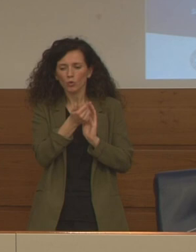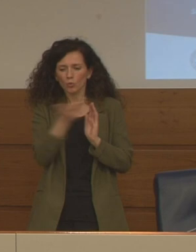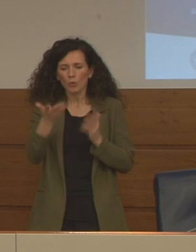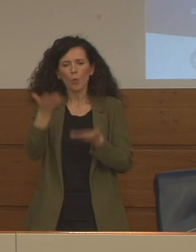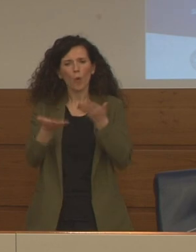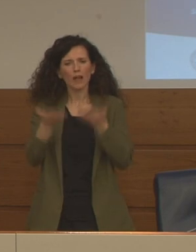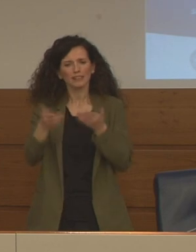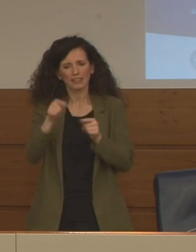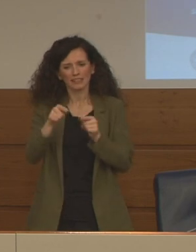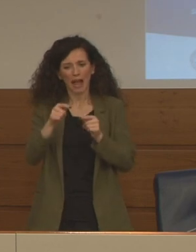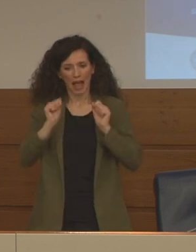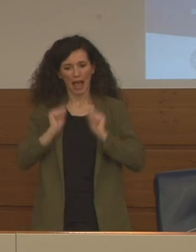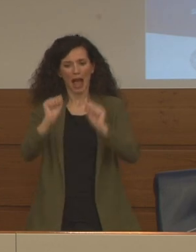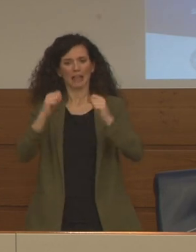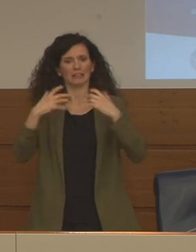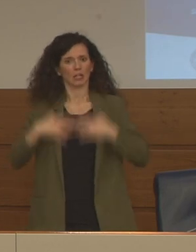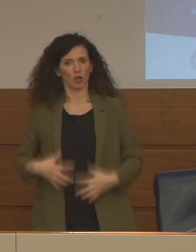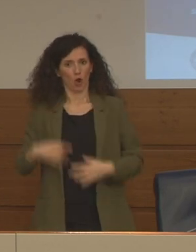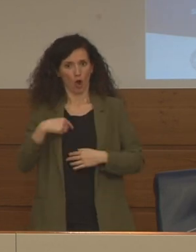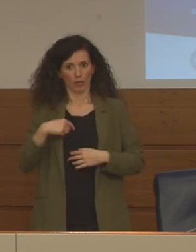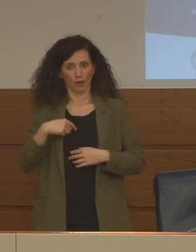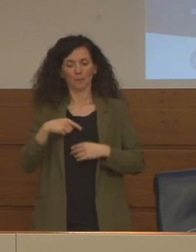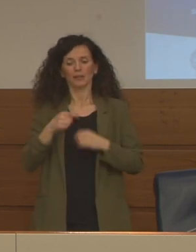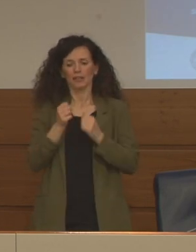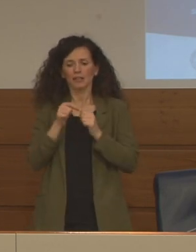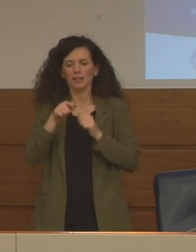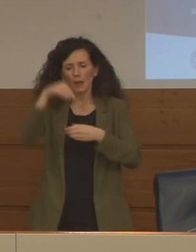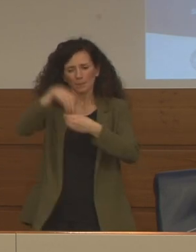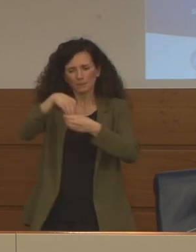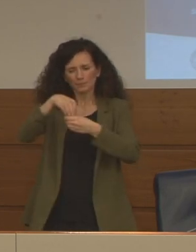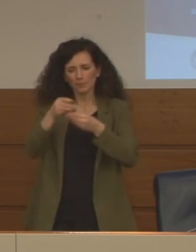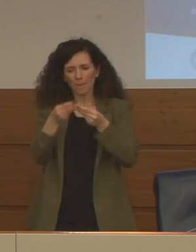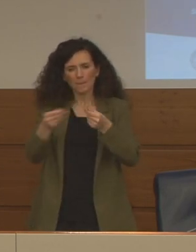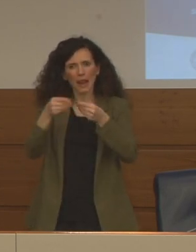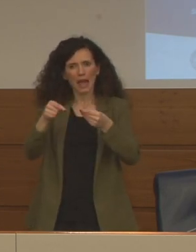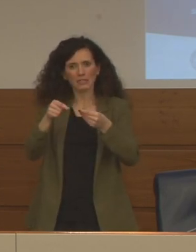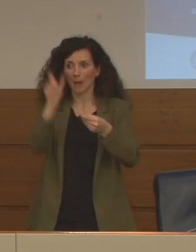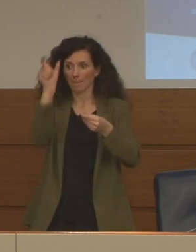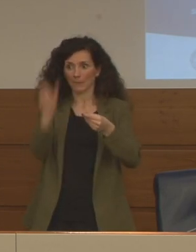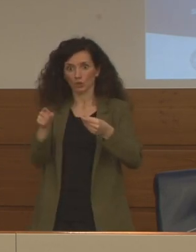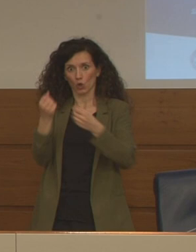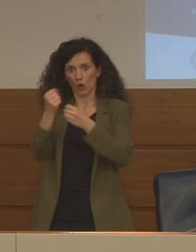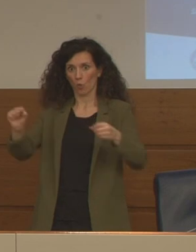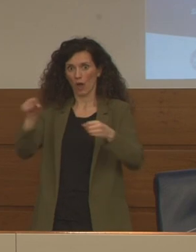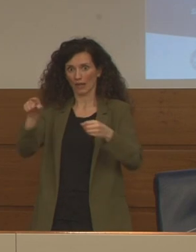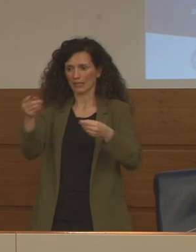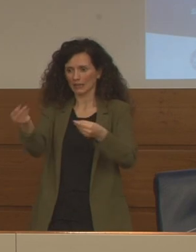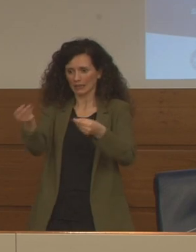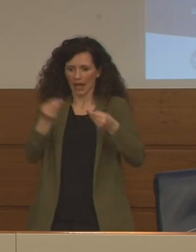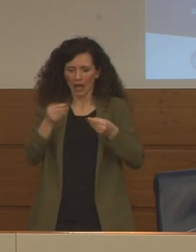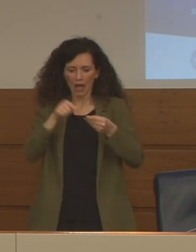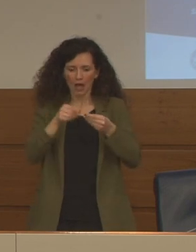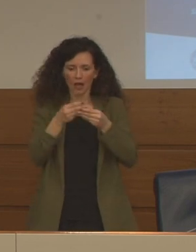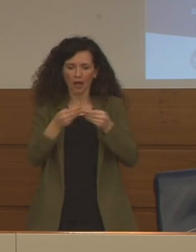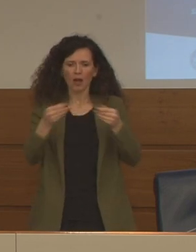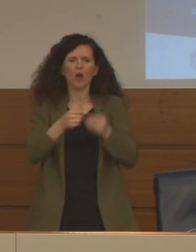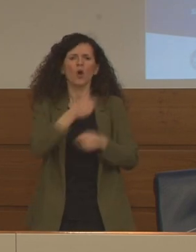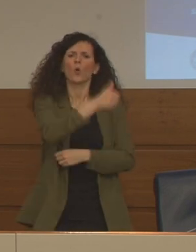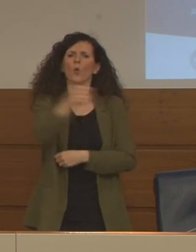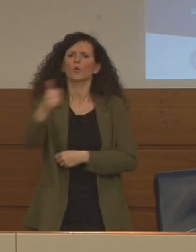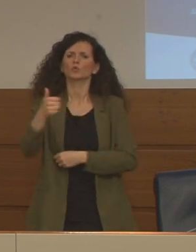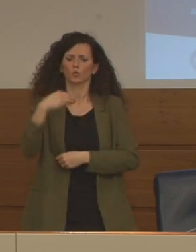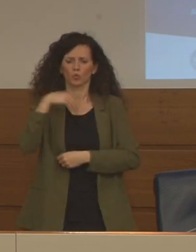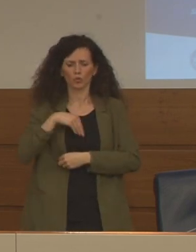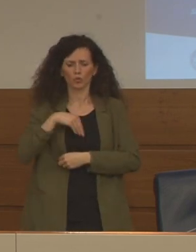anticorpi presente nel plasma dei guariti noi sappiamo che ognuno di noi ha una risposta anticorpale diversa